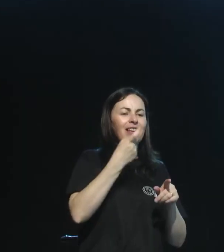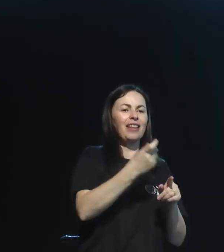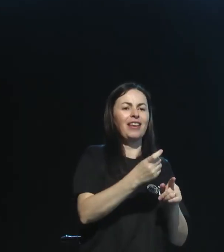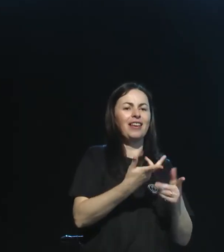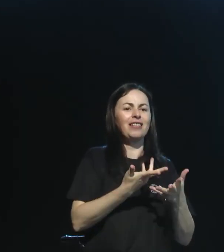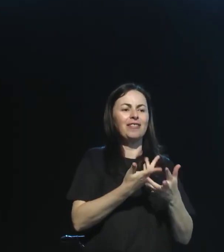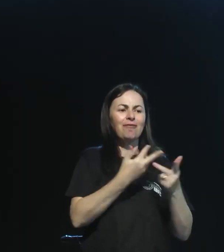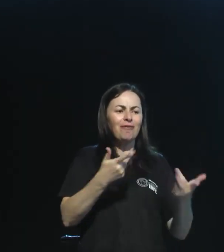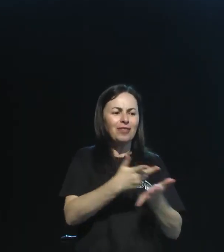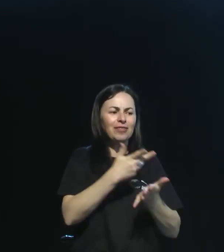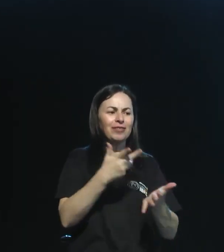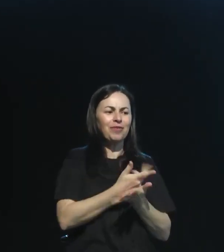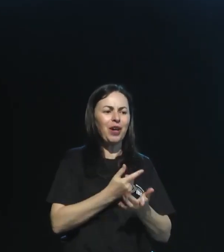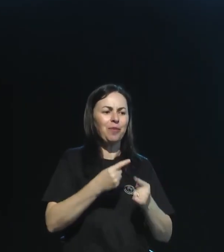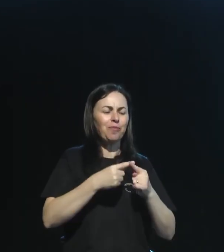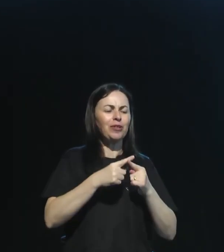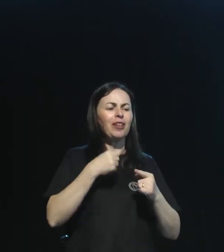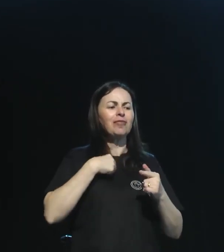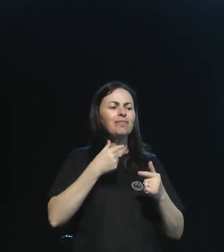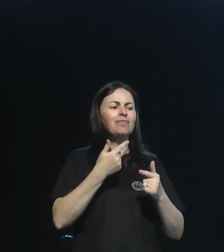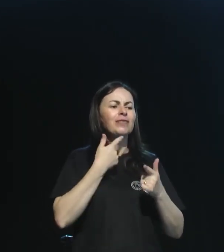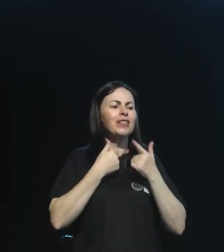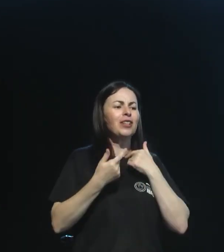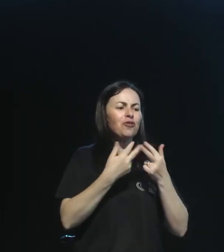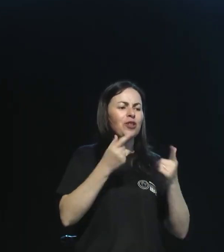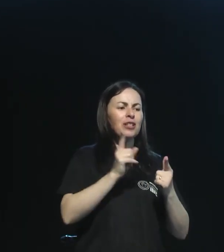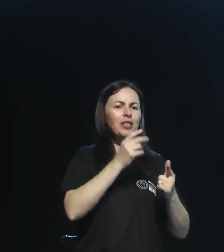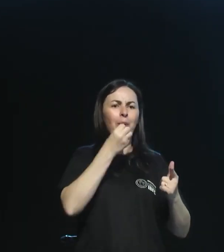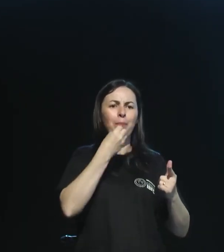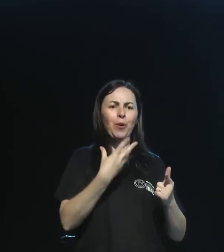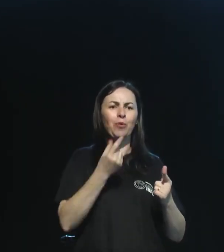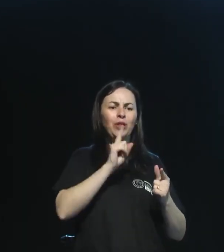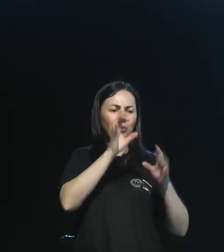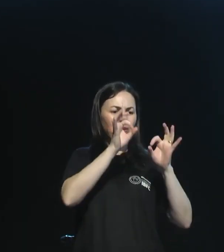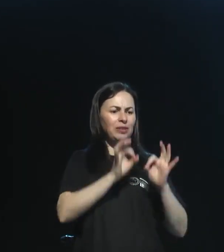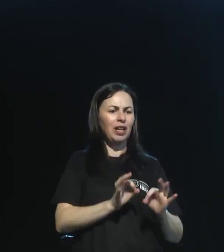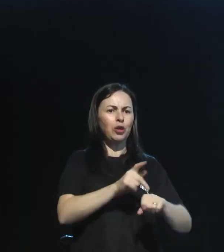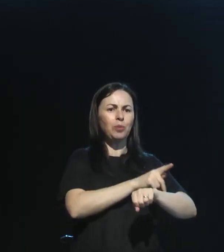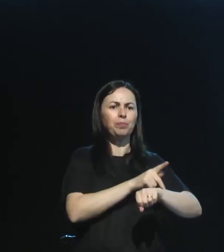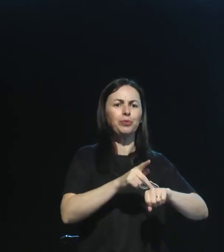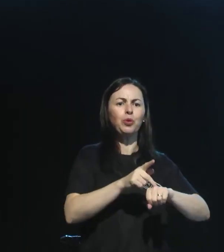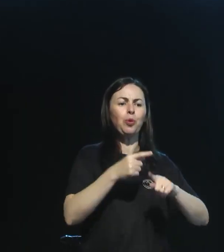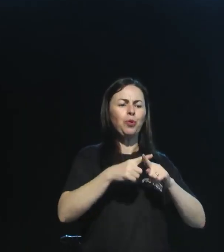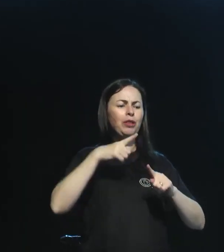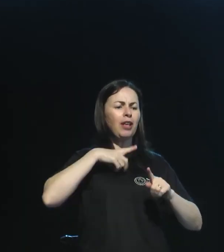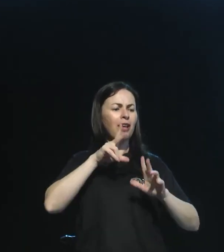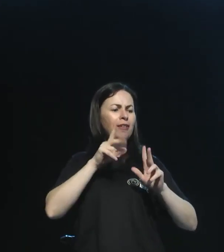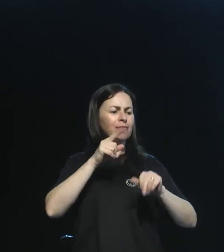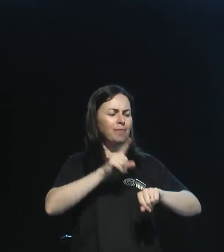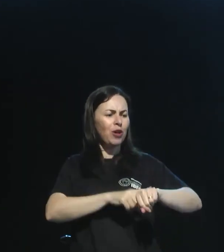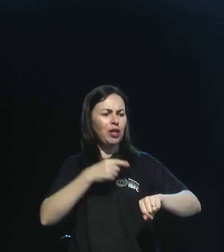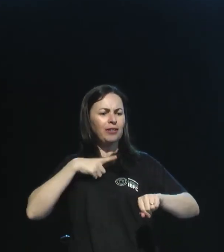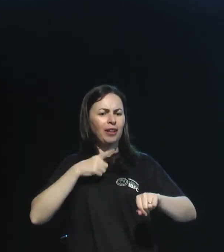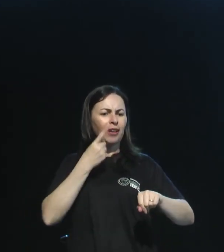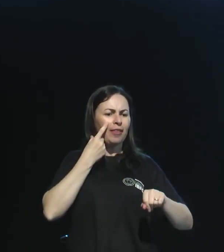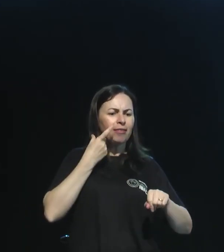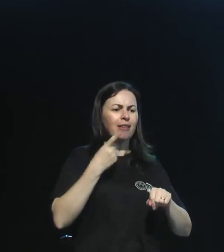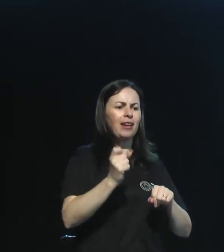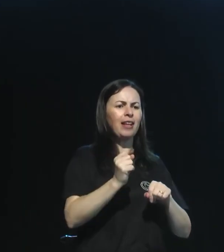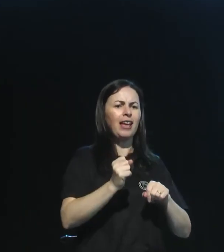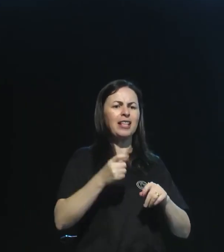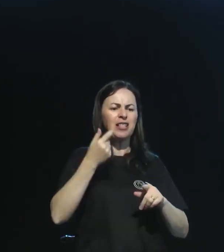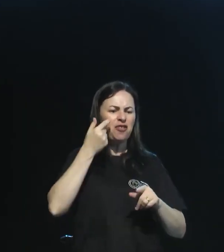concupiscência, aos desejos impuros. Em algum momento você vai ser levado, sentido a ter vontade de